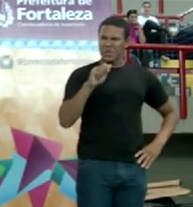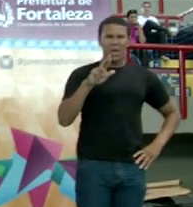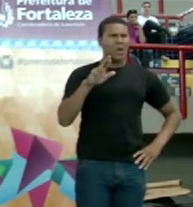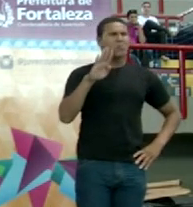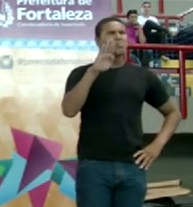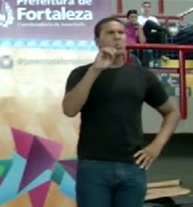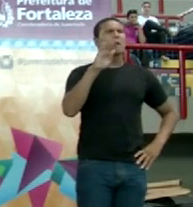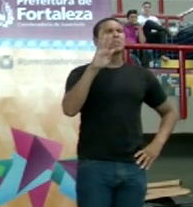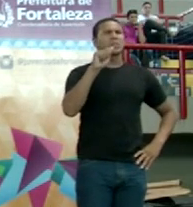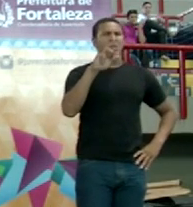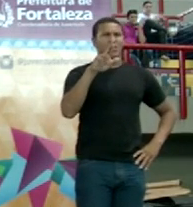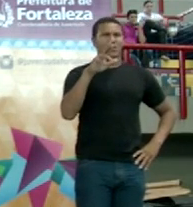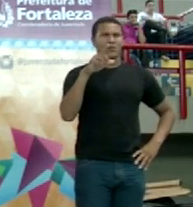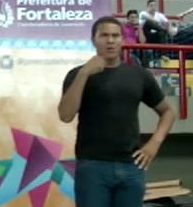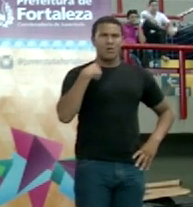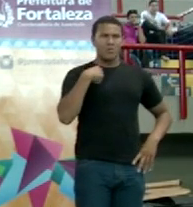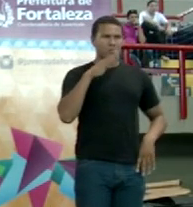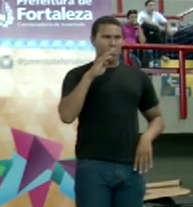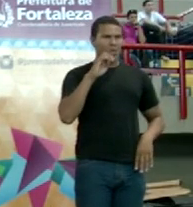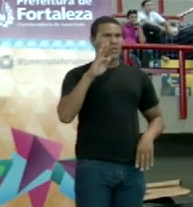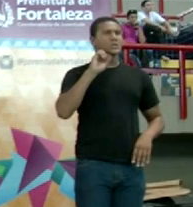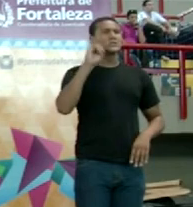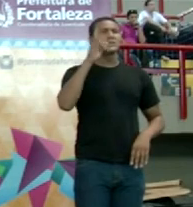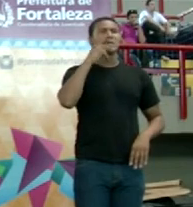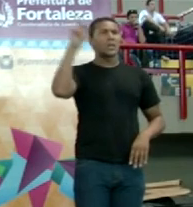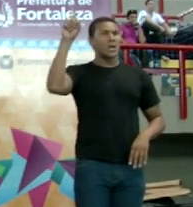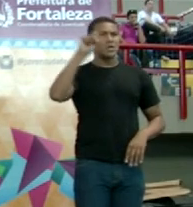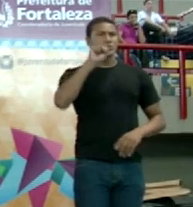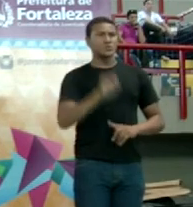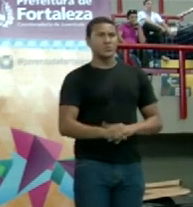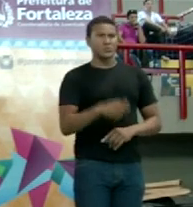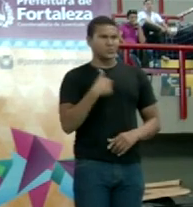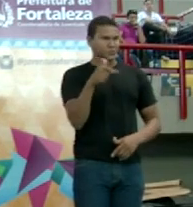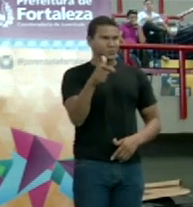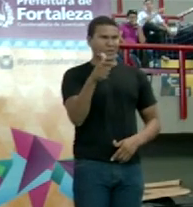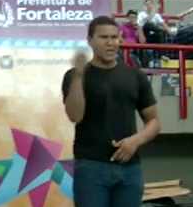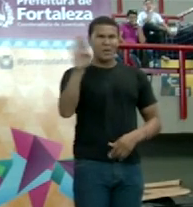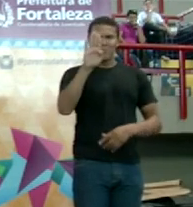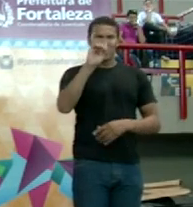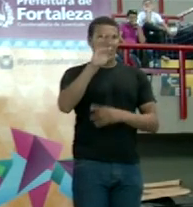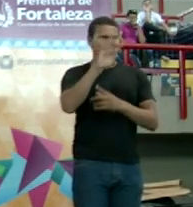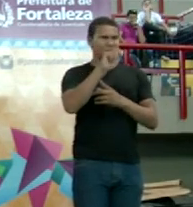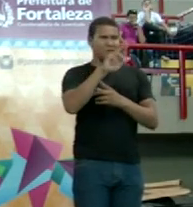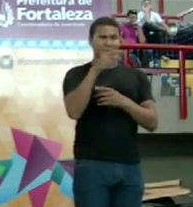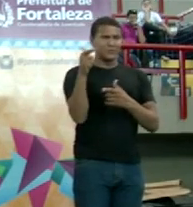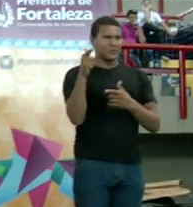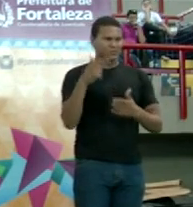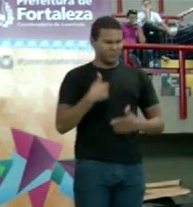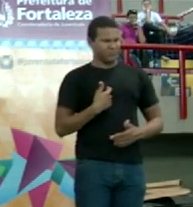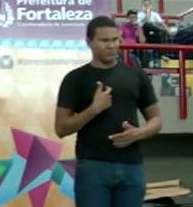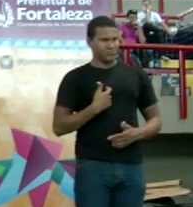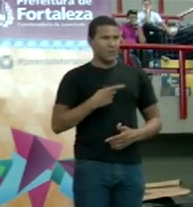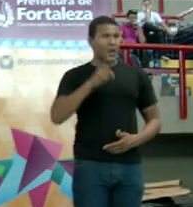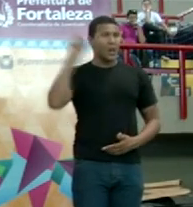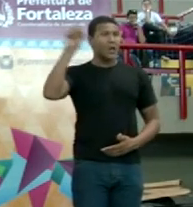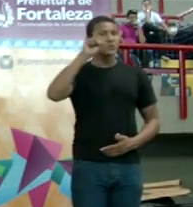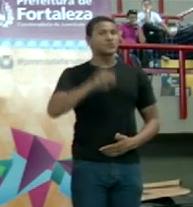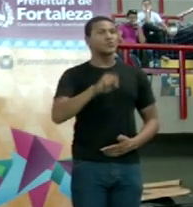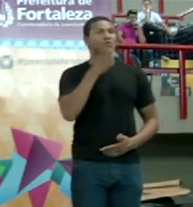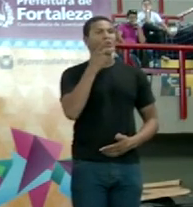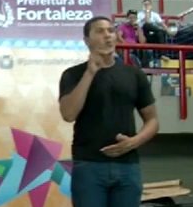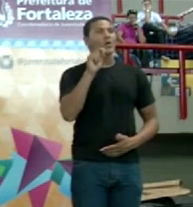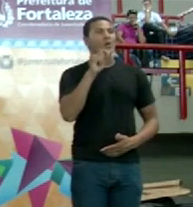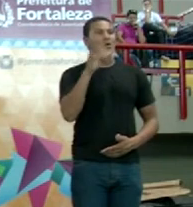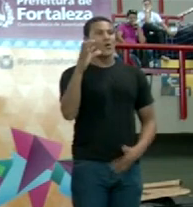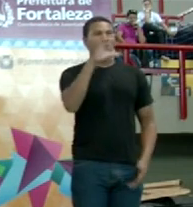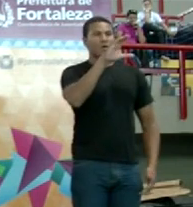tem o verbo botar. Eu boto, tu botas, ele bota, tá? Não tem esse verbo. Lá eles vão dizer colocar por,